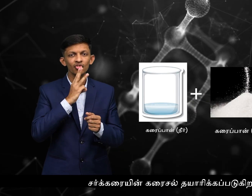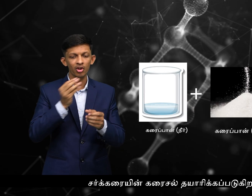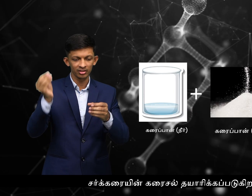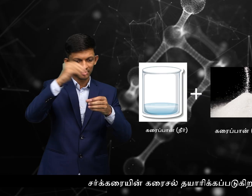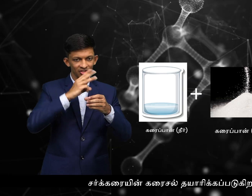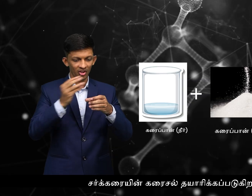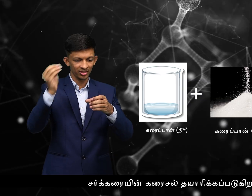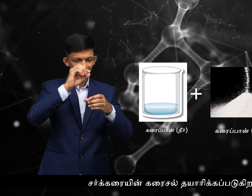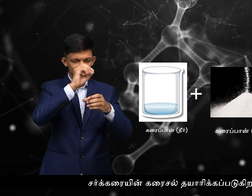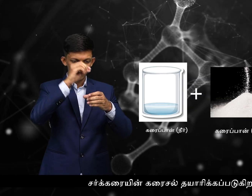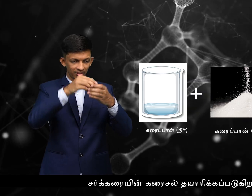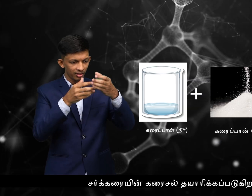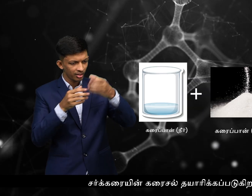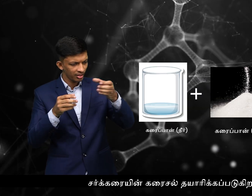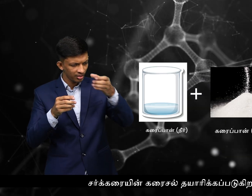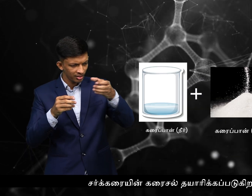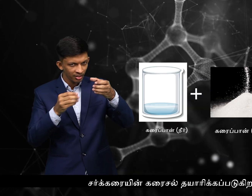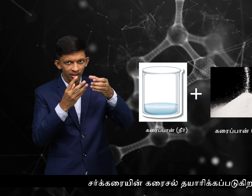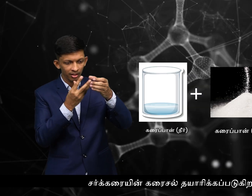சர்க்கரையின் கரைசல் தயாரிக்கப்படுகிறது.